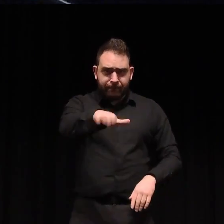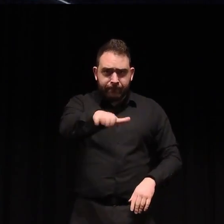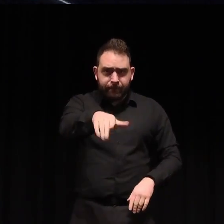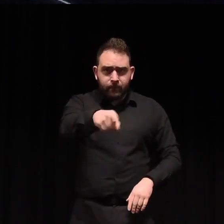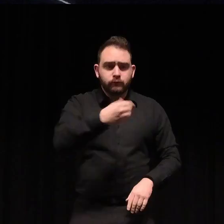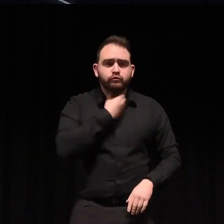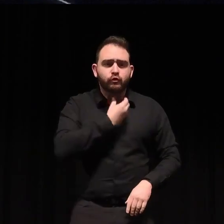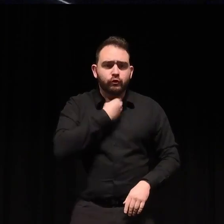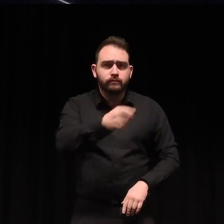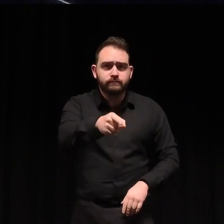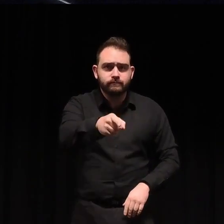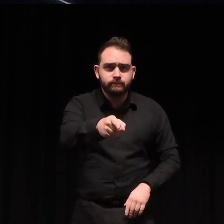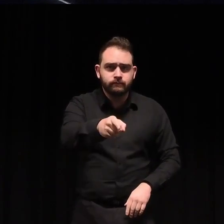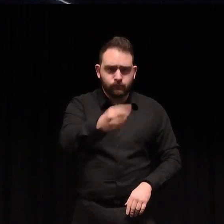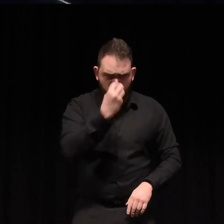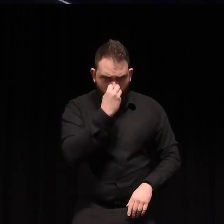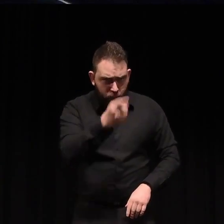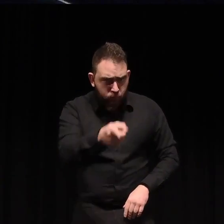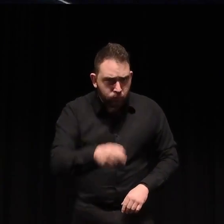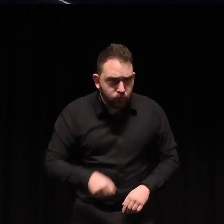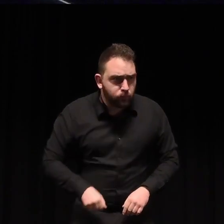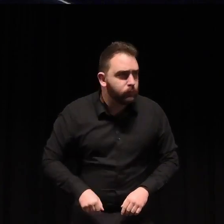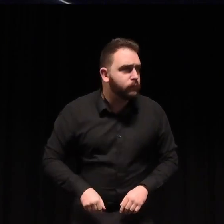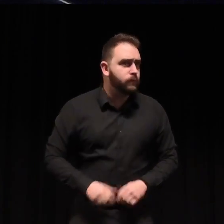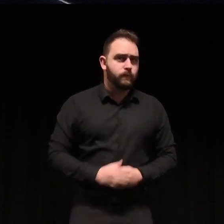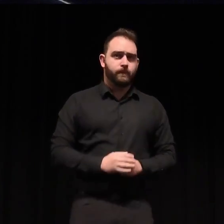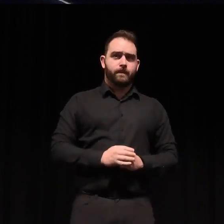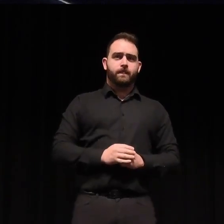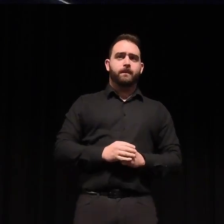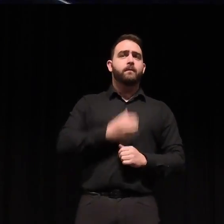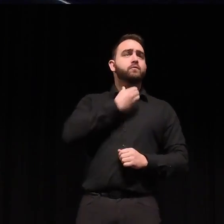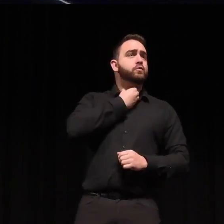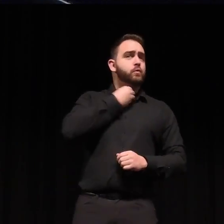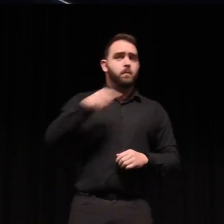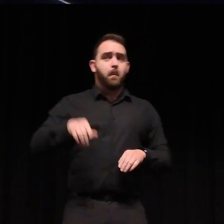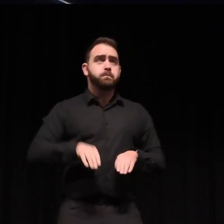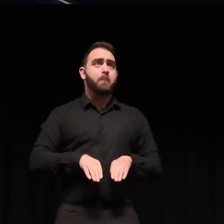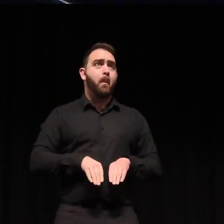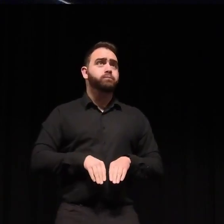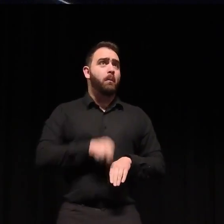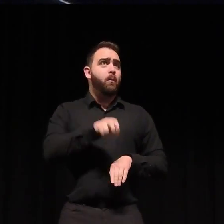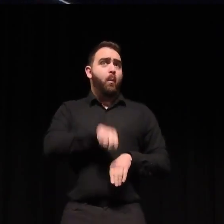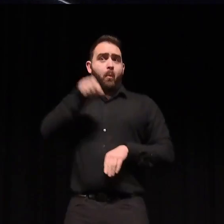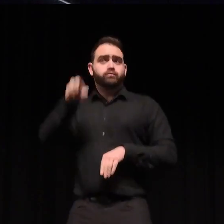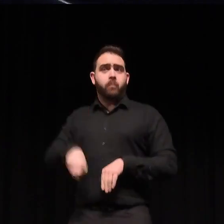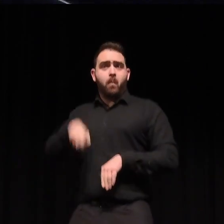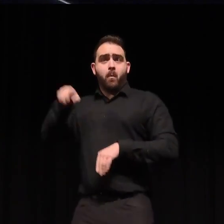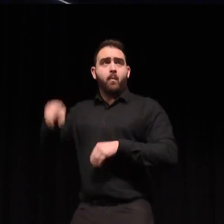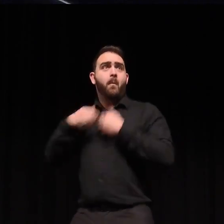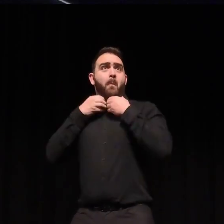tu es drôle, toi? » Et la grenouille, elle a répondu « Ribbit »,